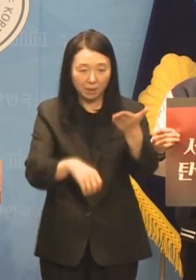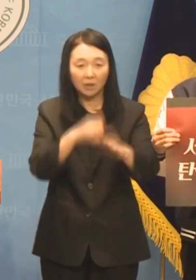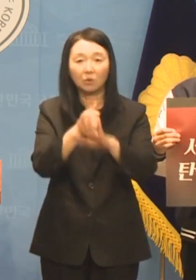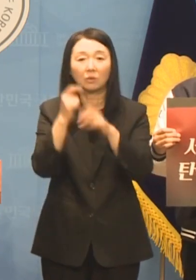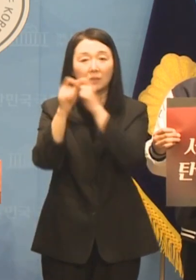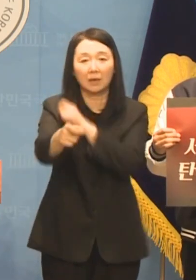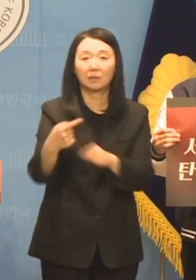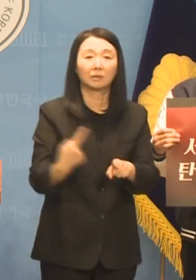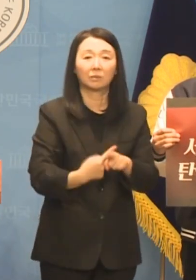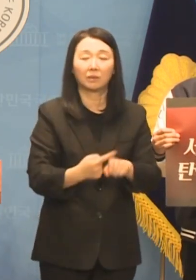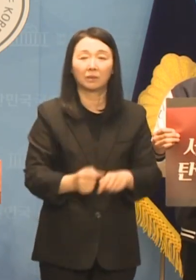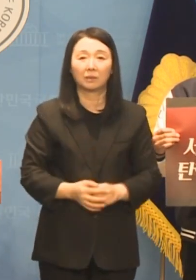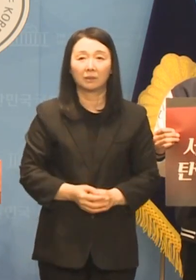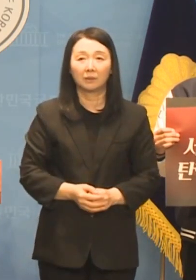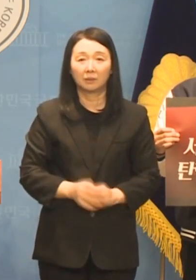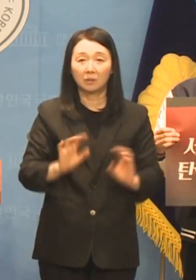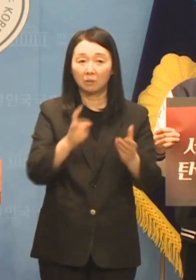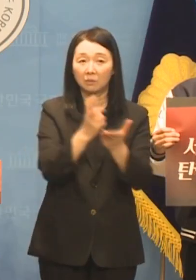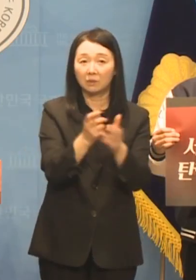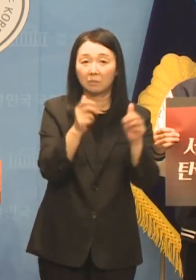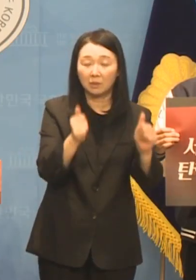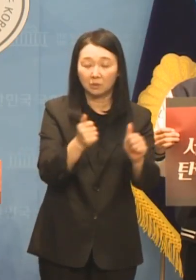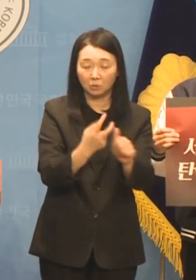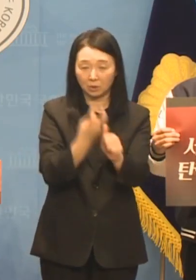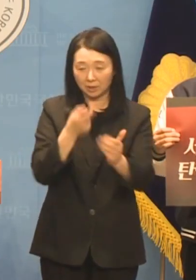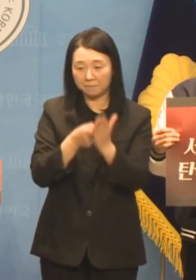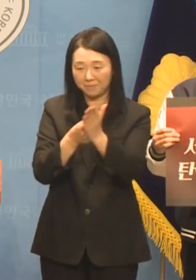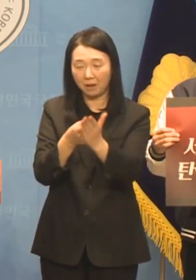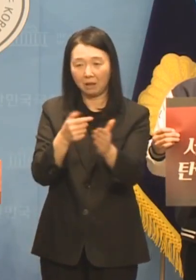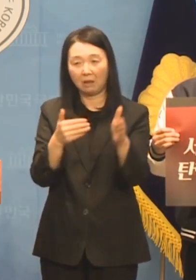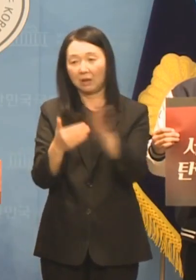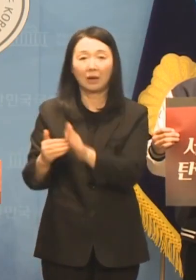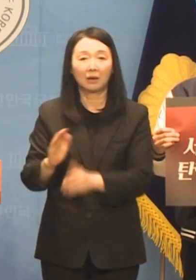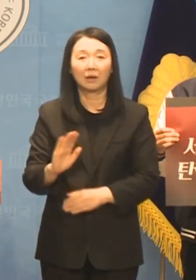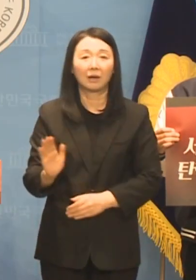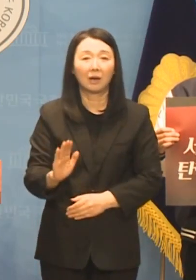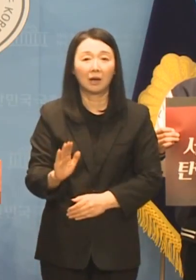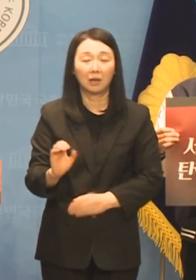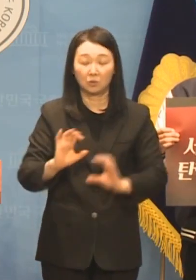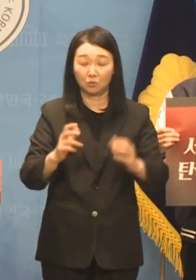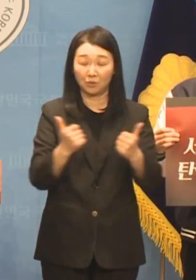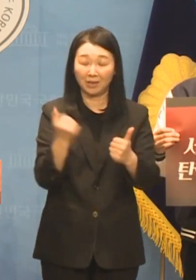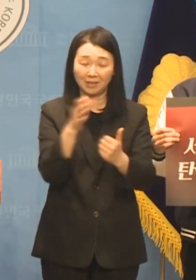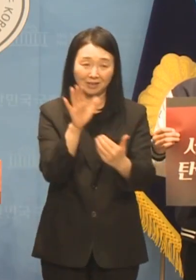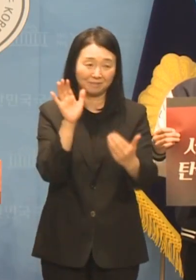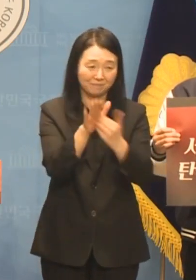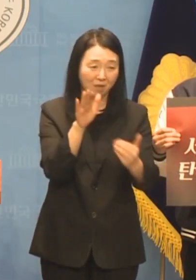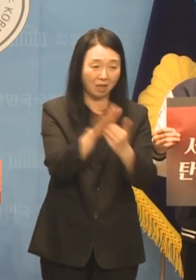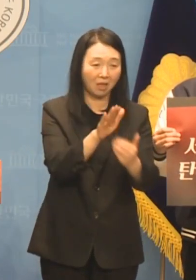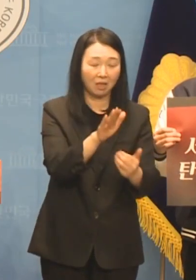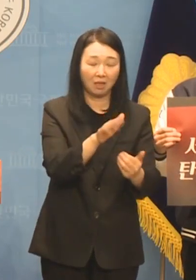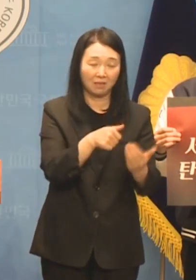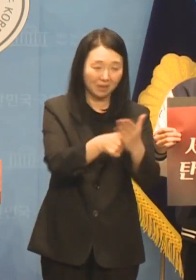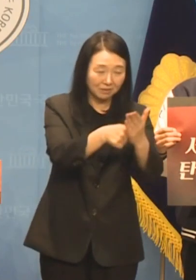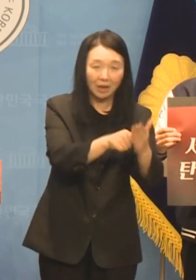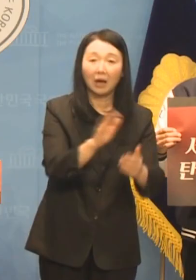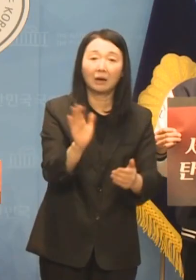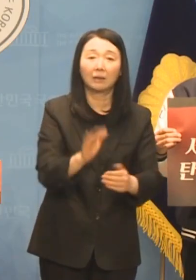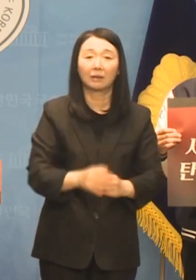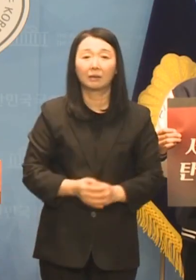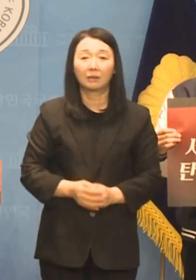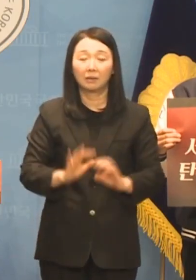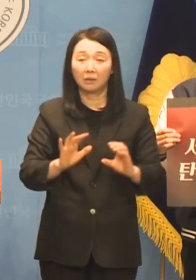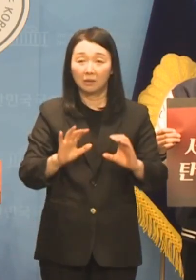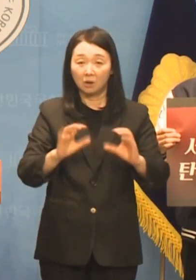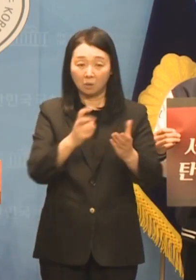탄핵입니다. 그럼에도 불구하고 헌재는 탄핵소추안을 각하시키기는커녕 국회 재의결 요구조차 하지 않았습니다. 이러한